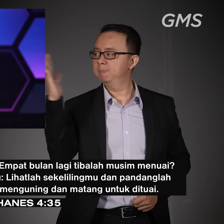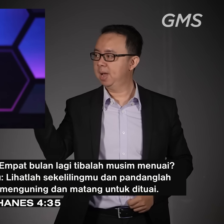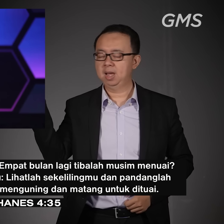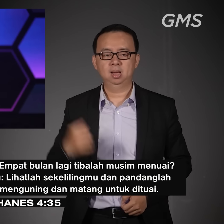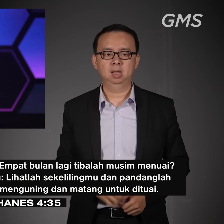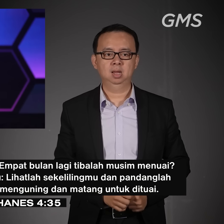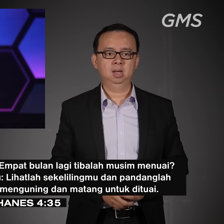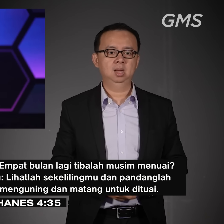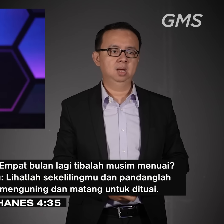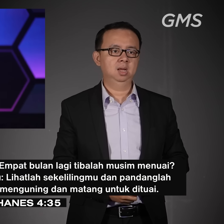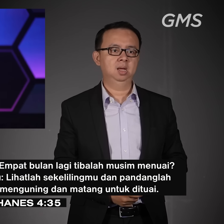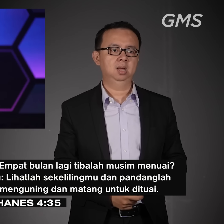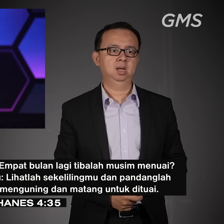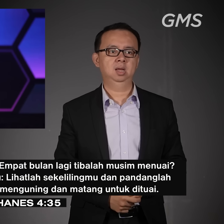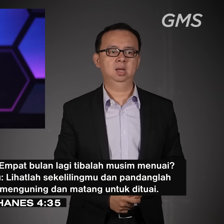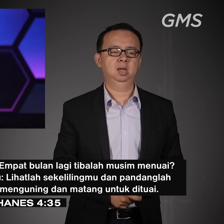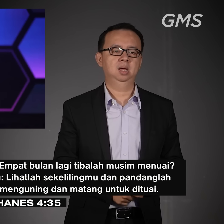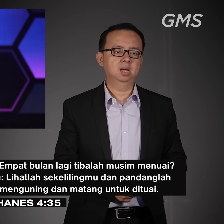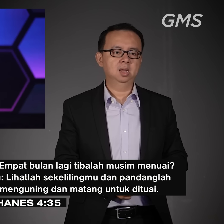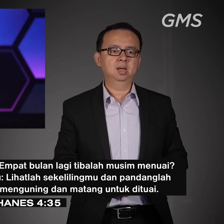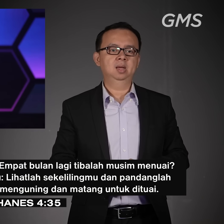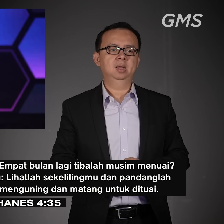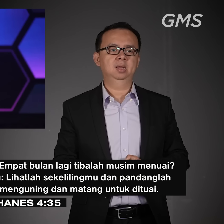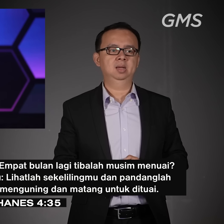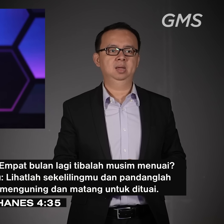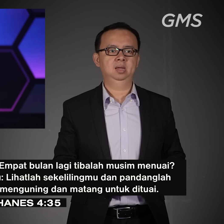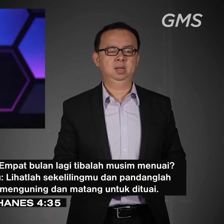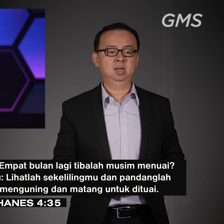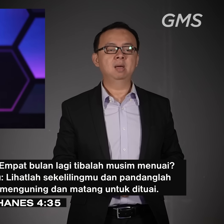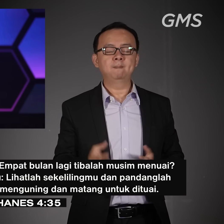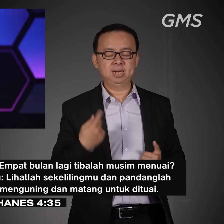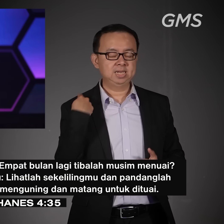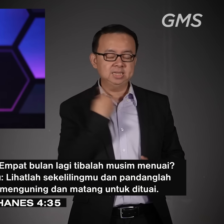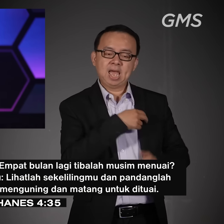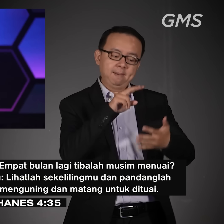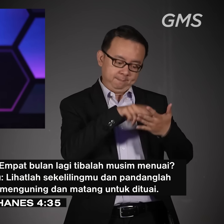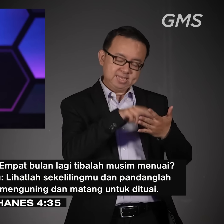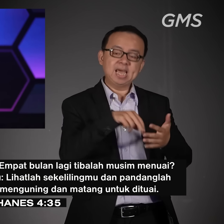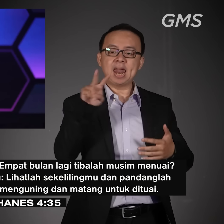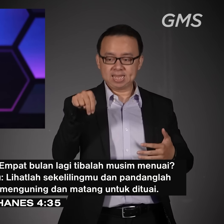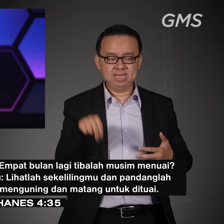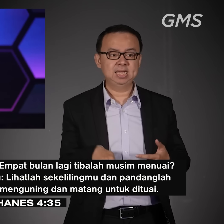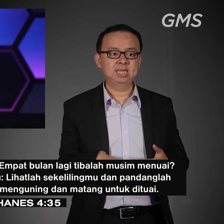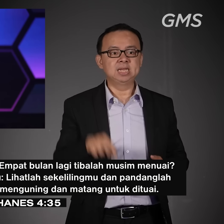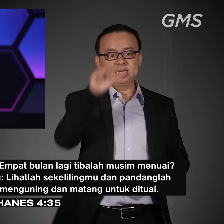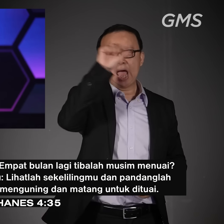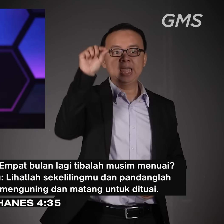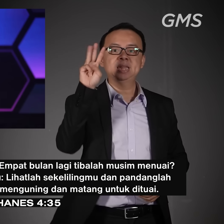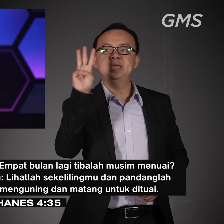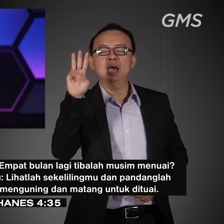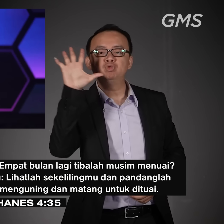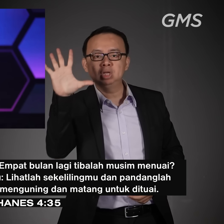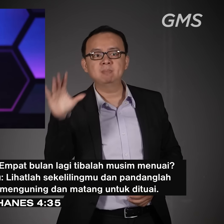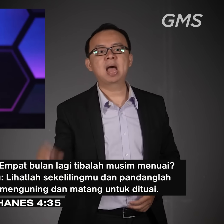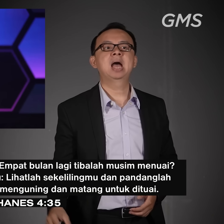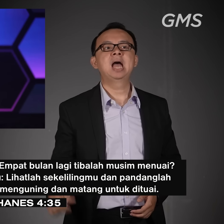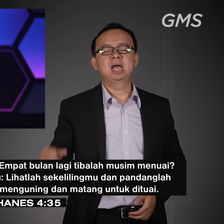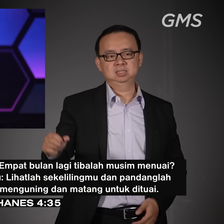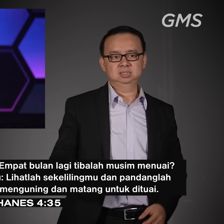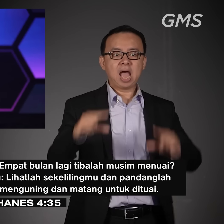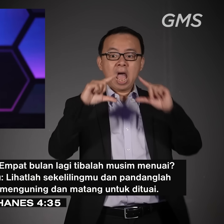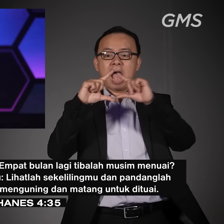dan matang untuk dituai. Ini ayat yang sangat terkenal. Kita baca sekali lagi ayat 35a, kalimat pertama.